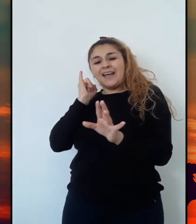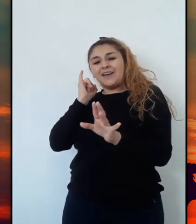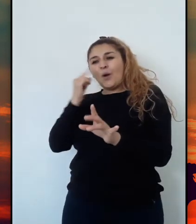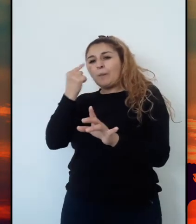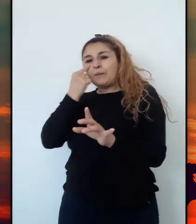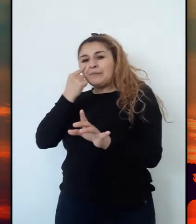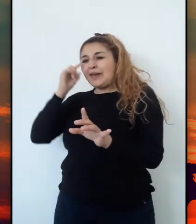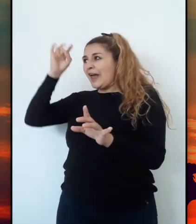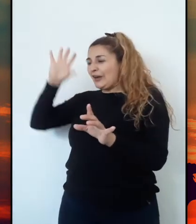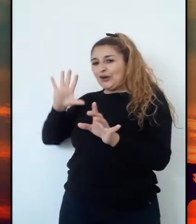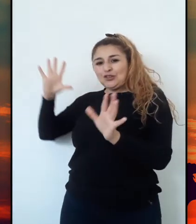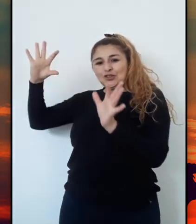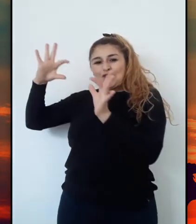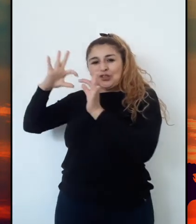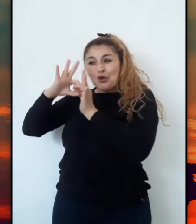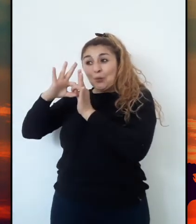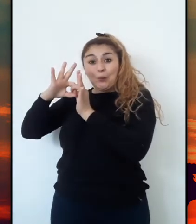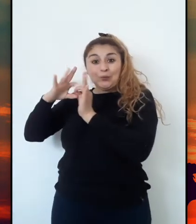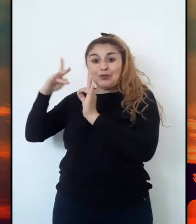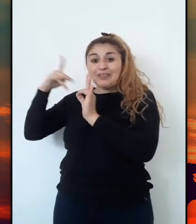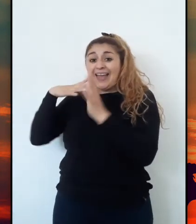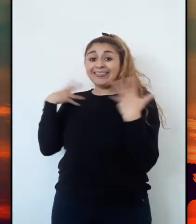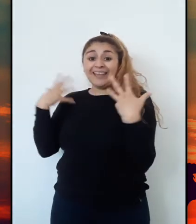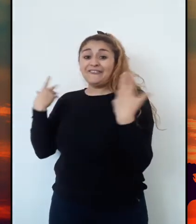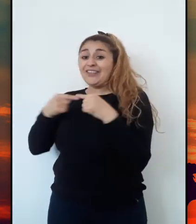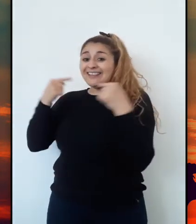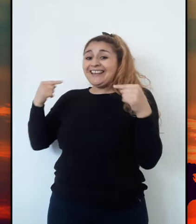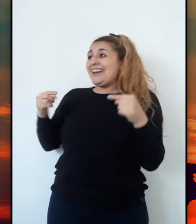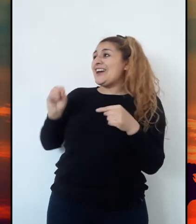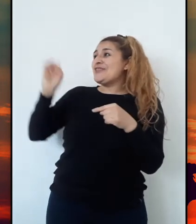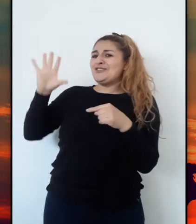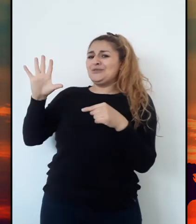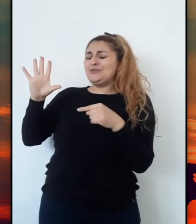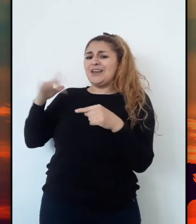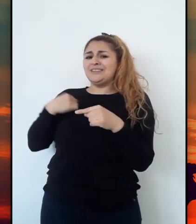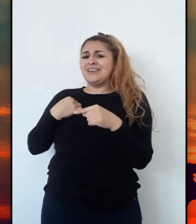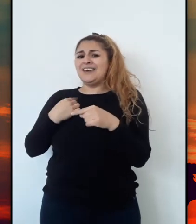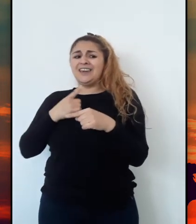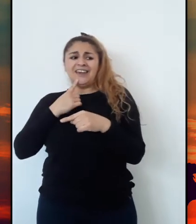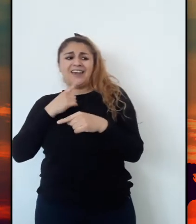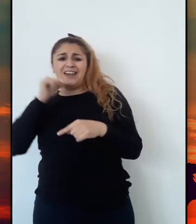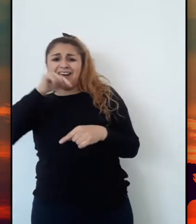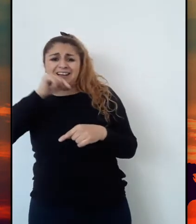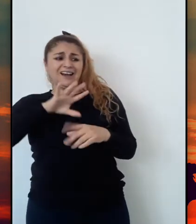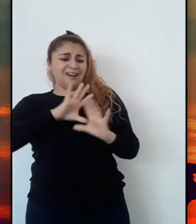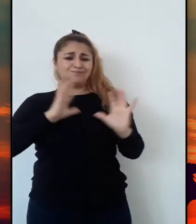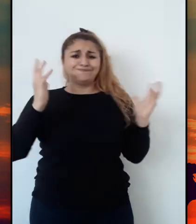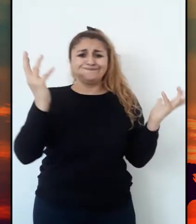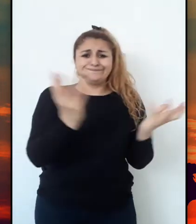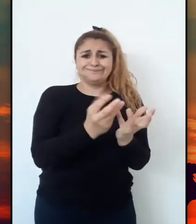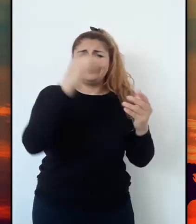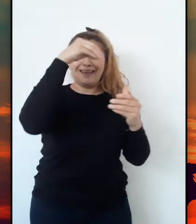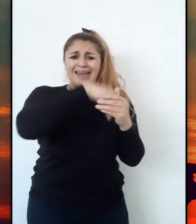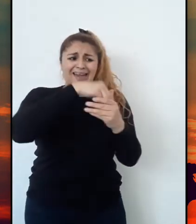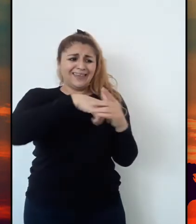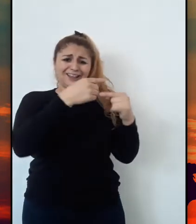deleites temporales del pecado, teniendo por mayores riquezas el vituperio de Cristo que